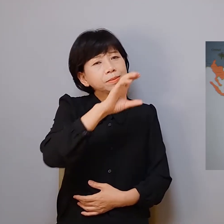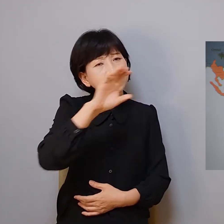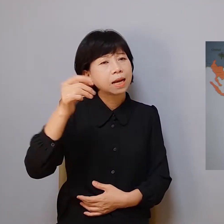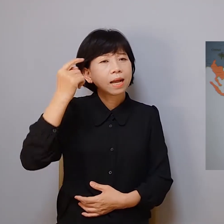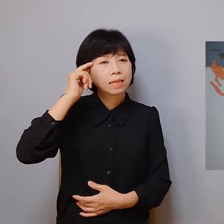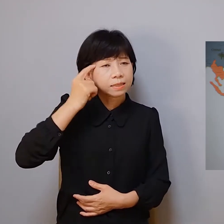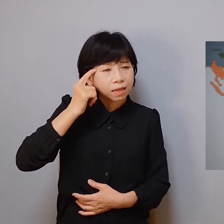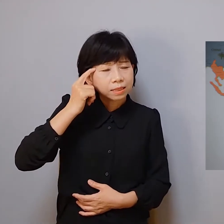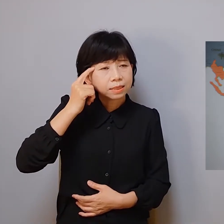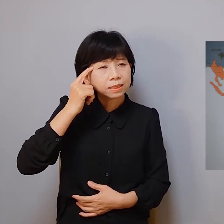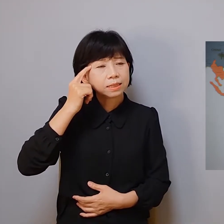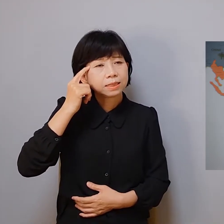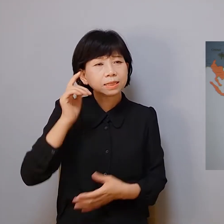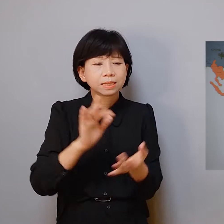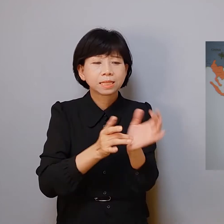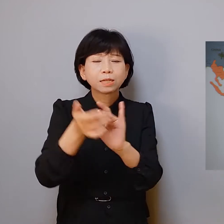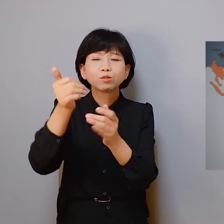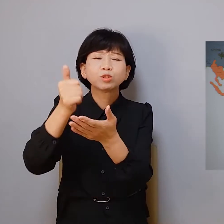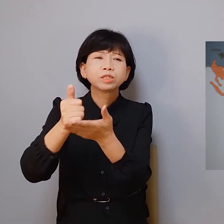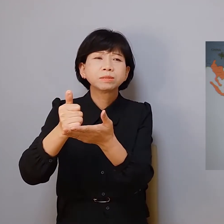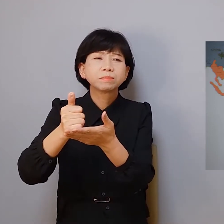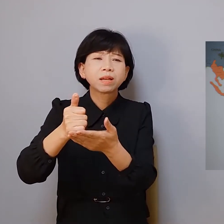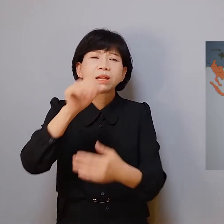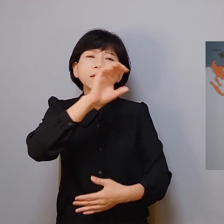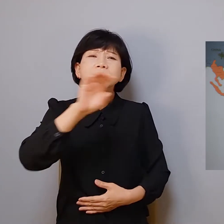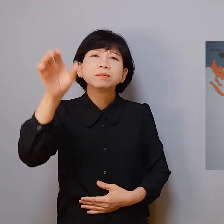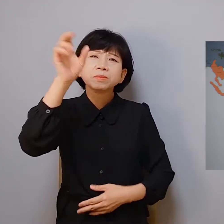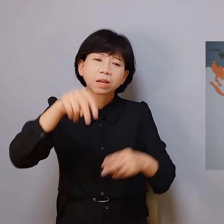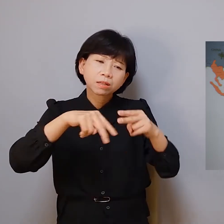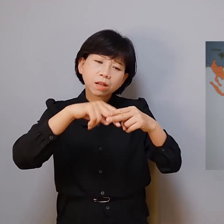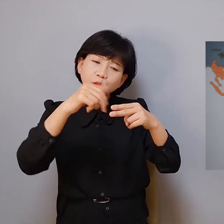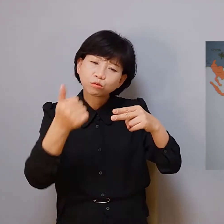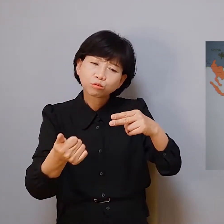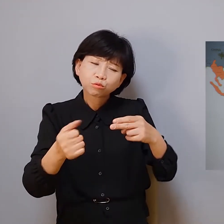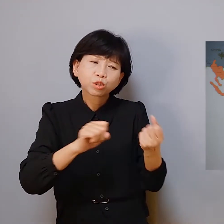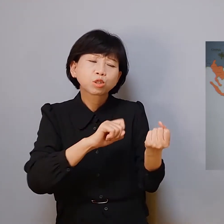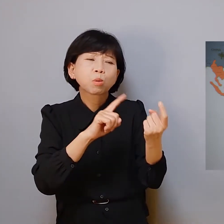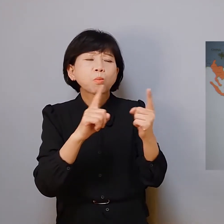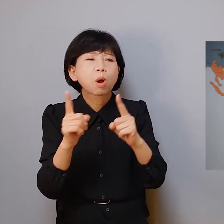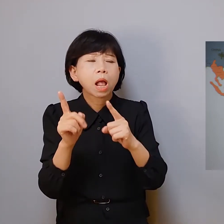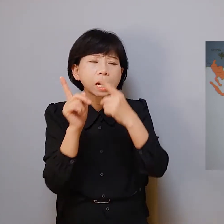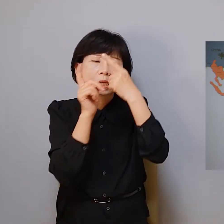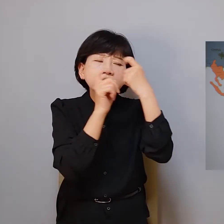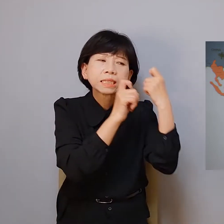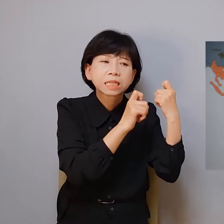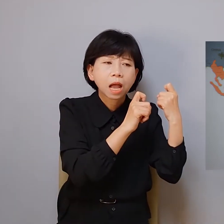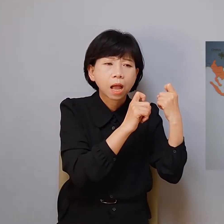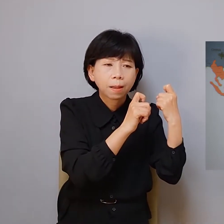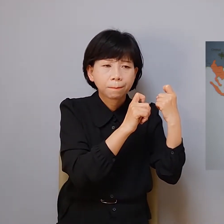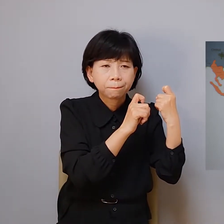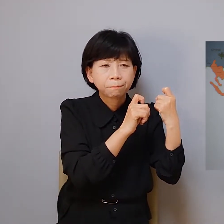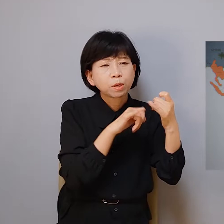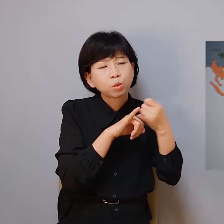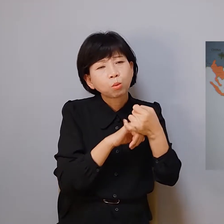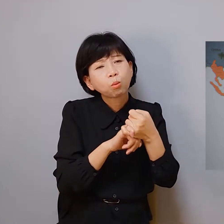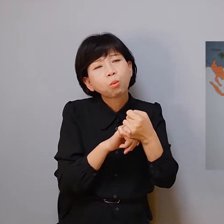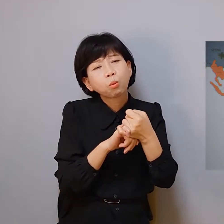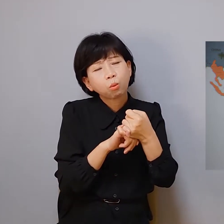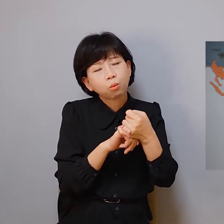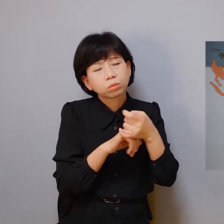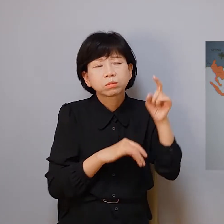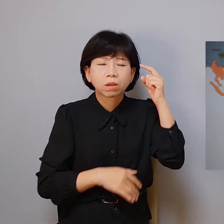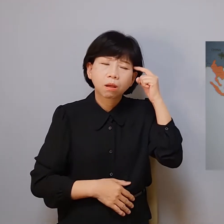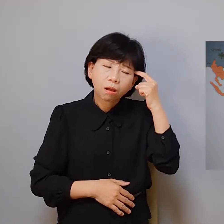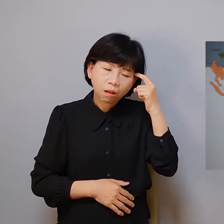십자가 정신, 이 십자가 스피릿이 좀 있잖아요. 그래서 우리 4월 한 달을 보내면서 다시 한번 예수